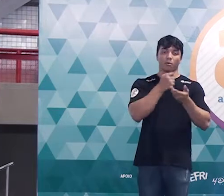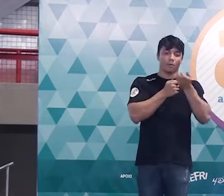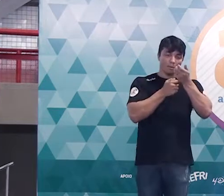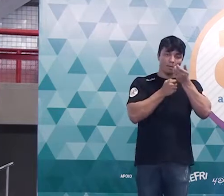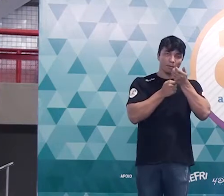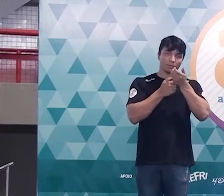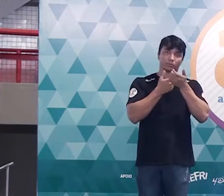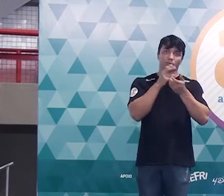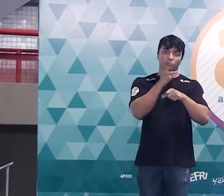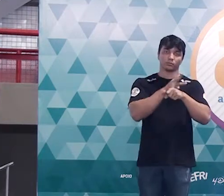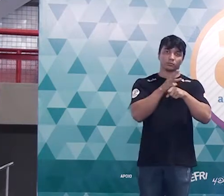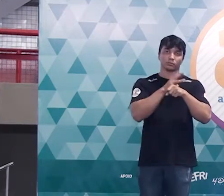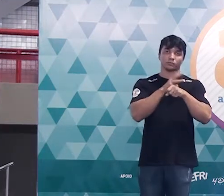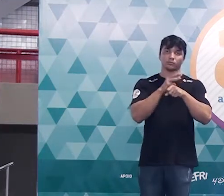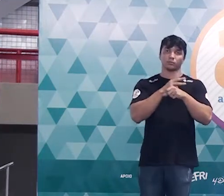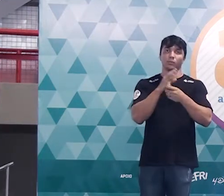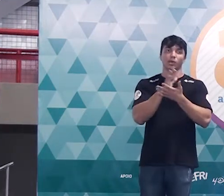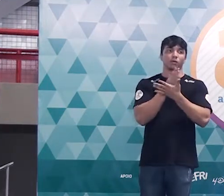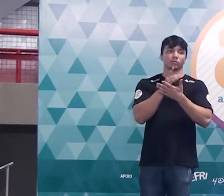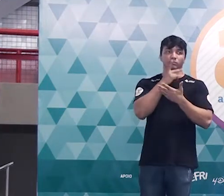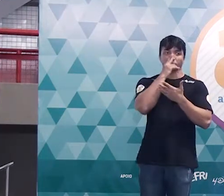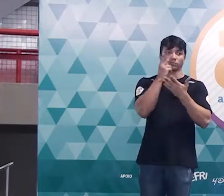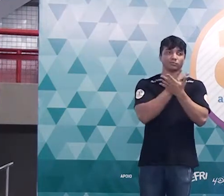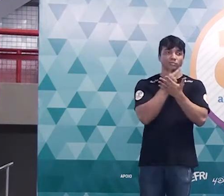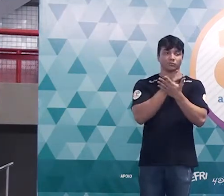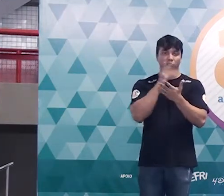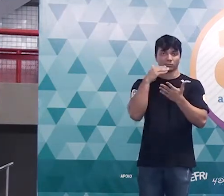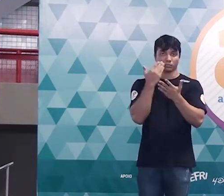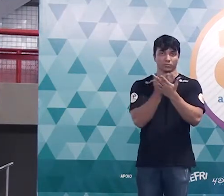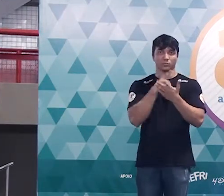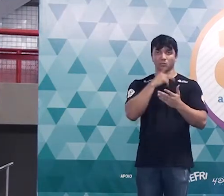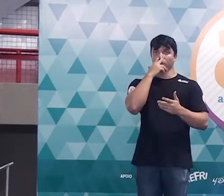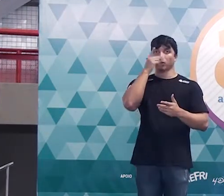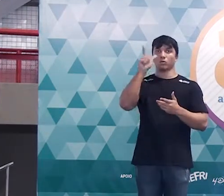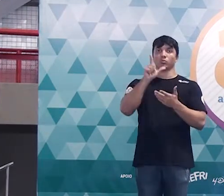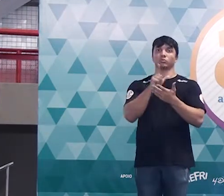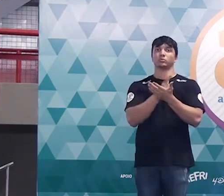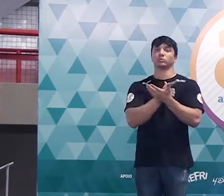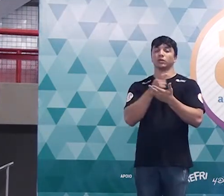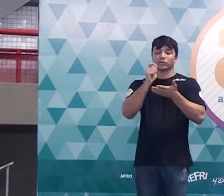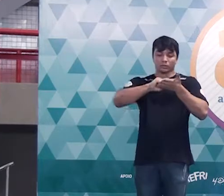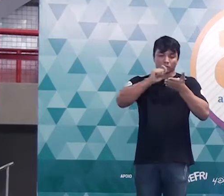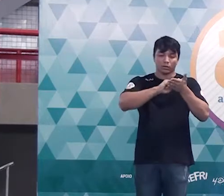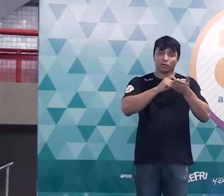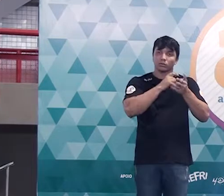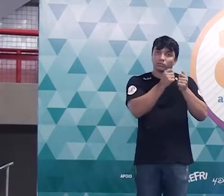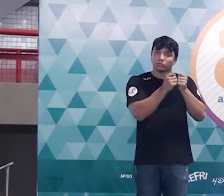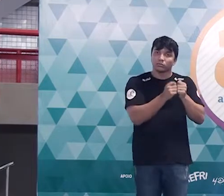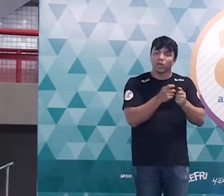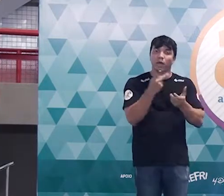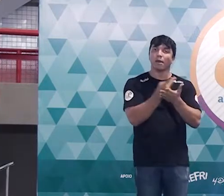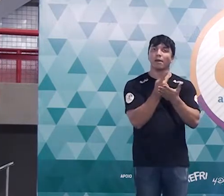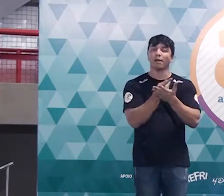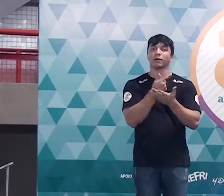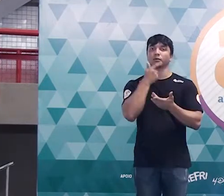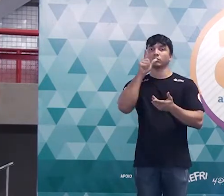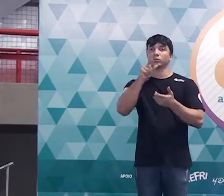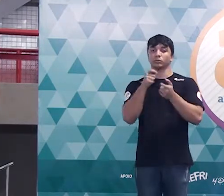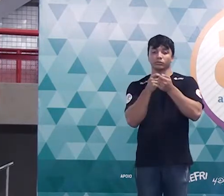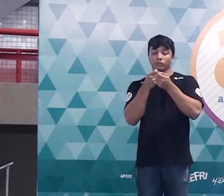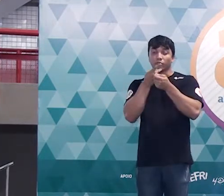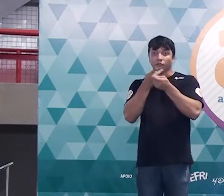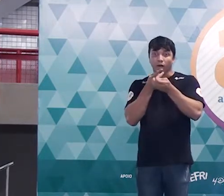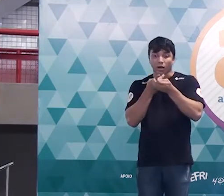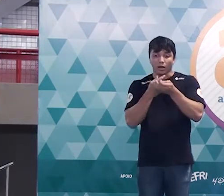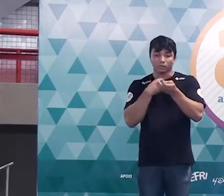tem gente que nem do áudio escapa, que uns só escrevem errado, outros escrevem